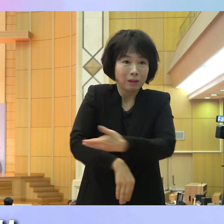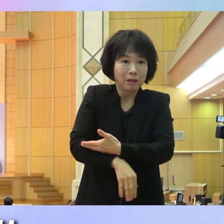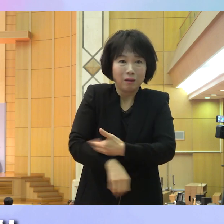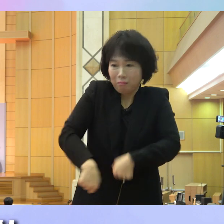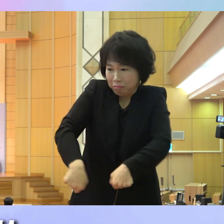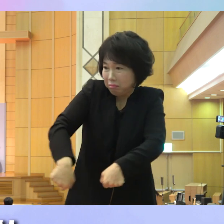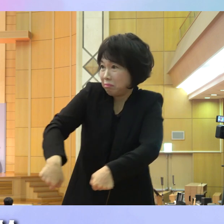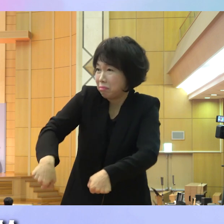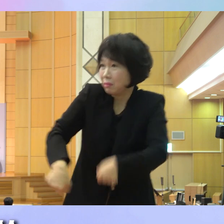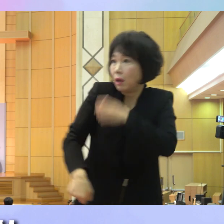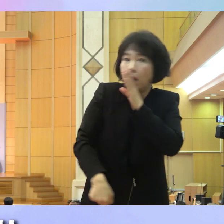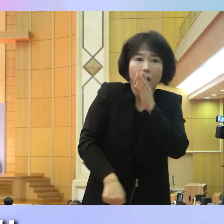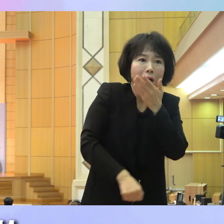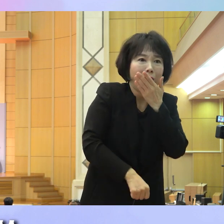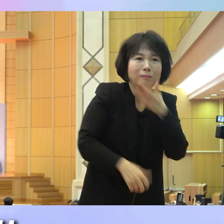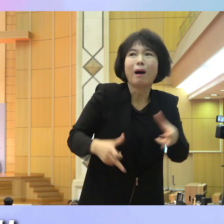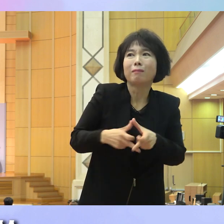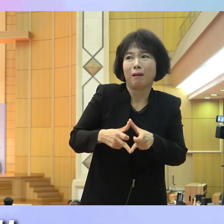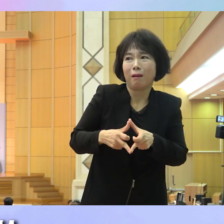보고 막